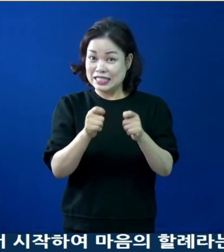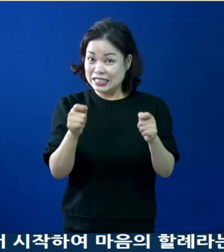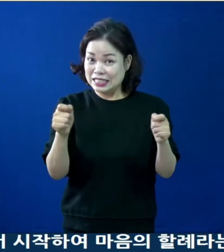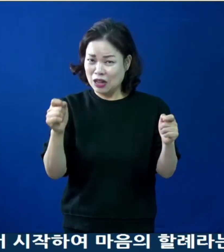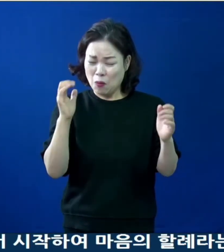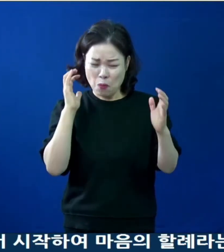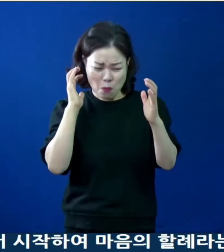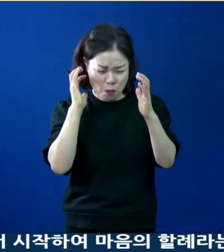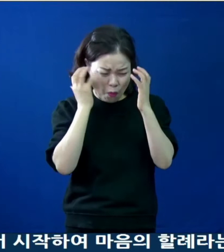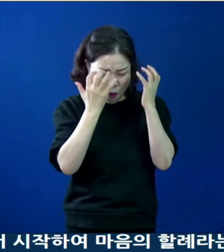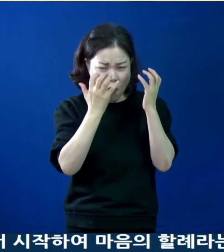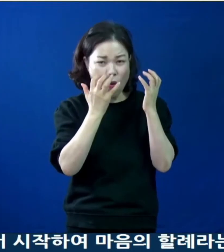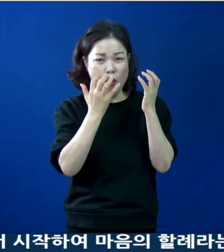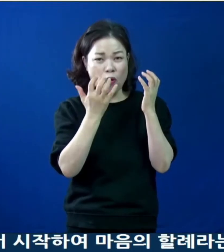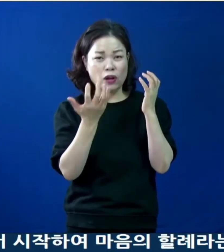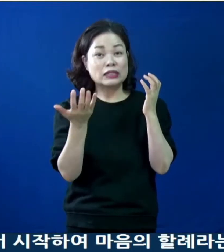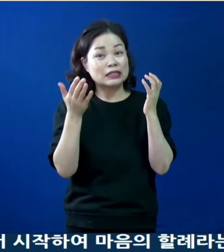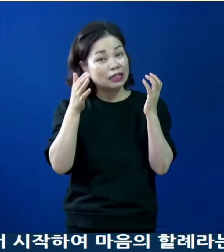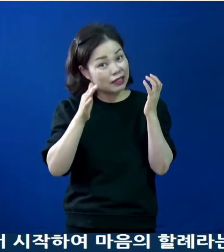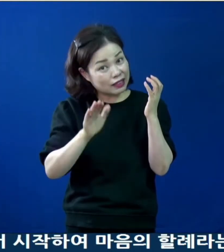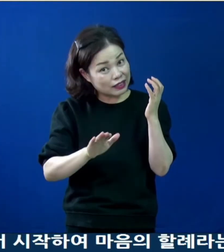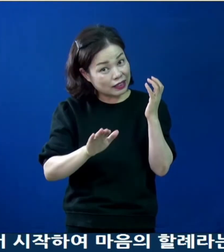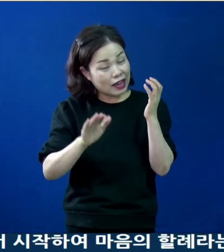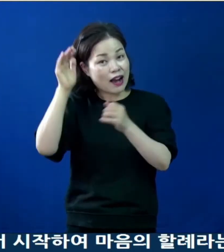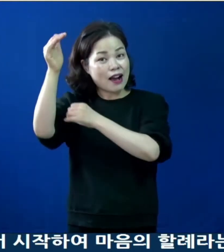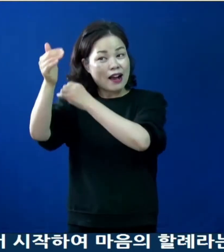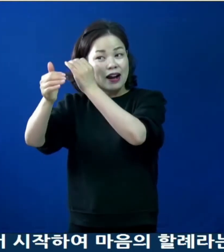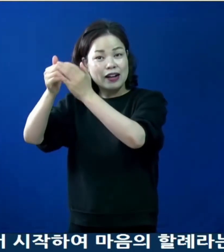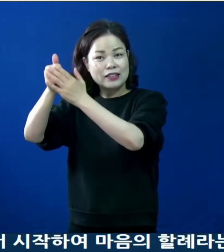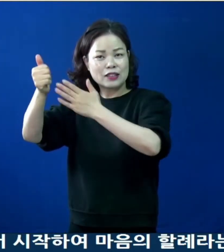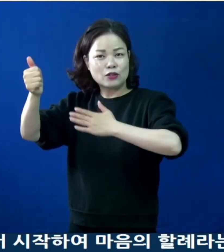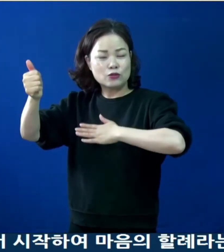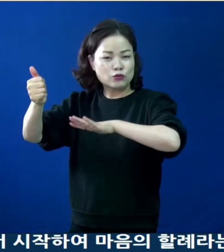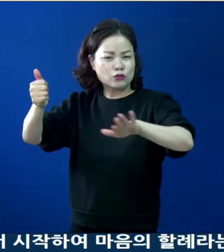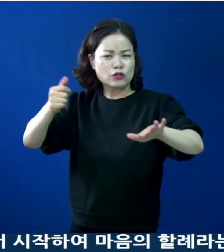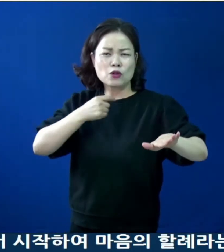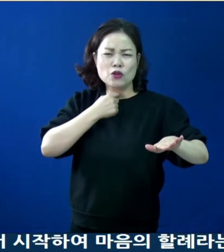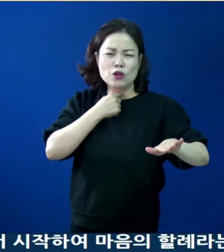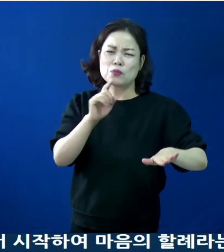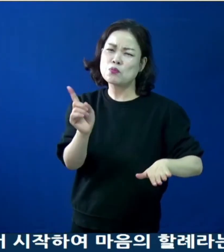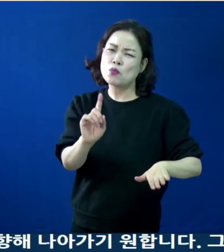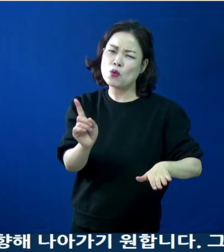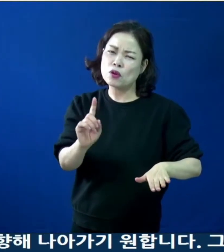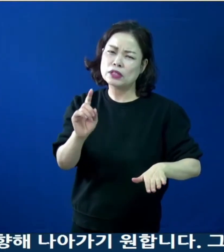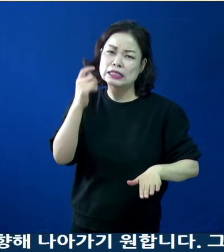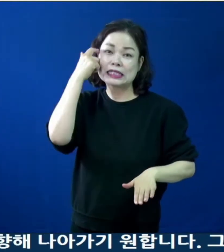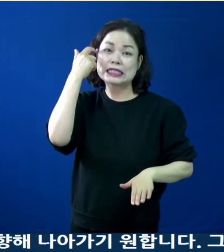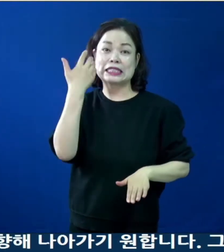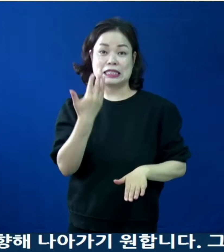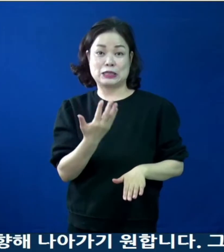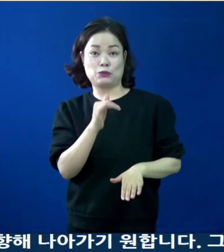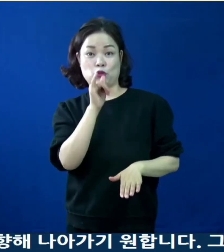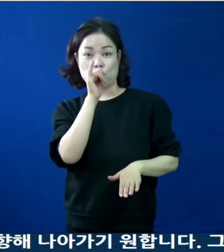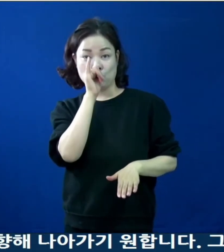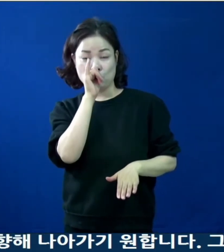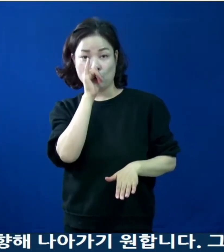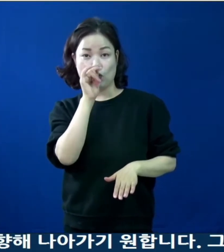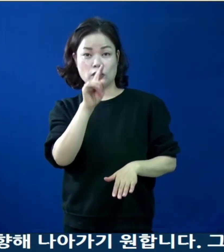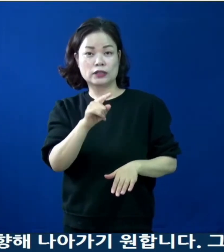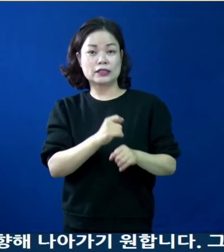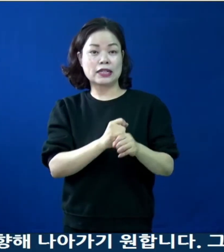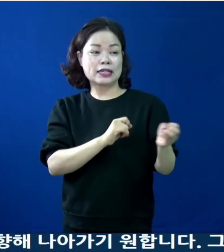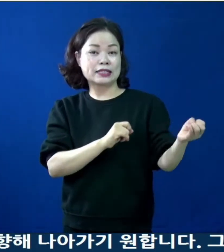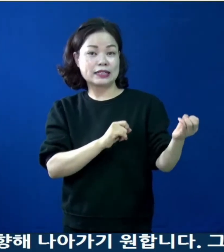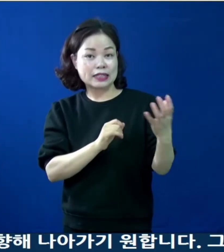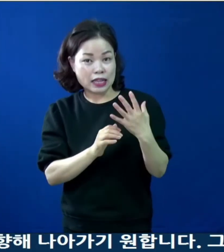길고 복잡해 보이지만 하나님께서 내게 요구하는 것이 무엇이냐라는 질문이 있고 그 질문에 대한